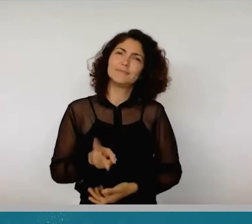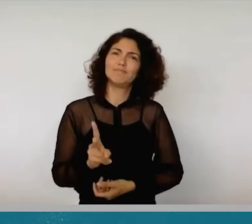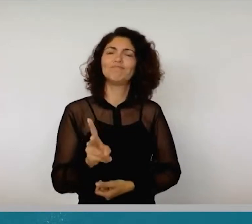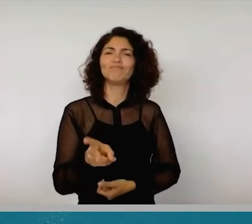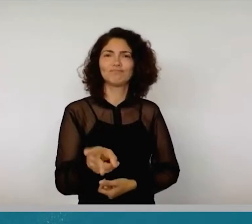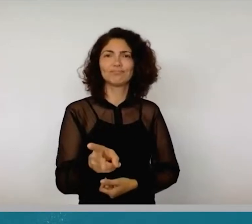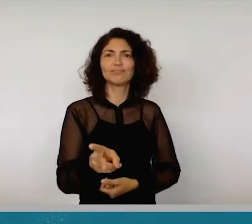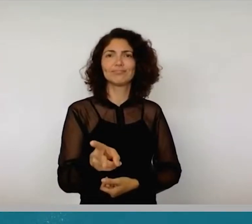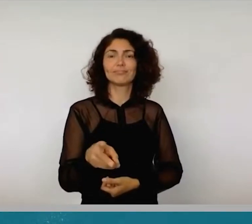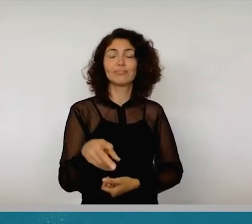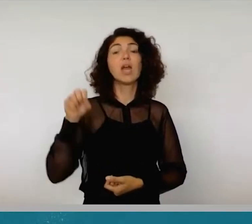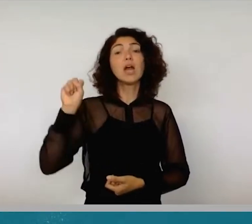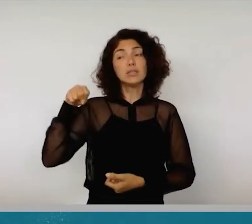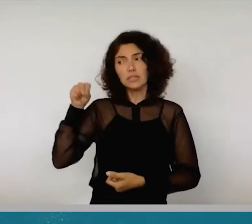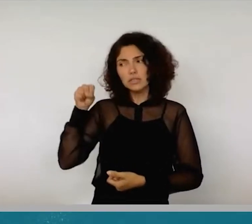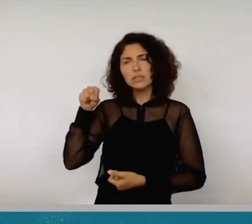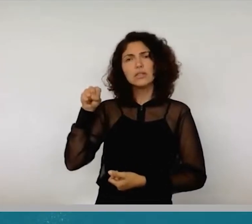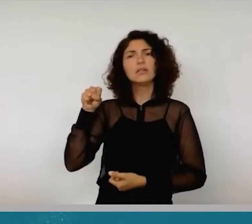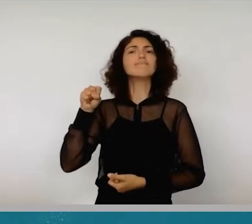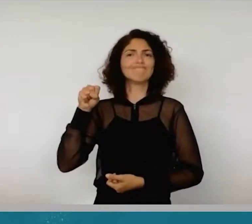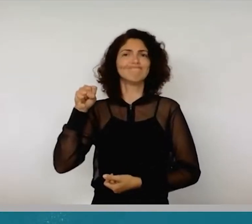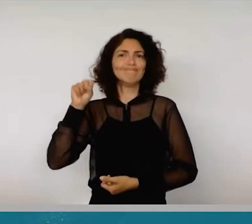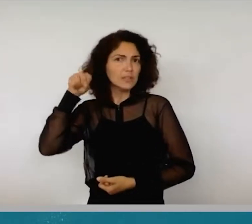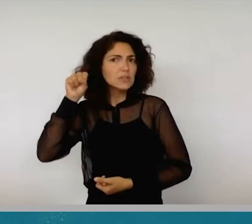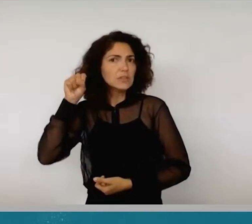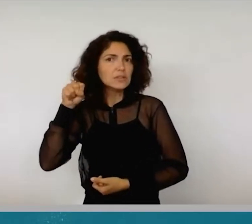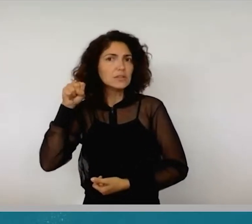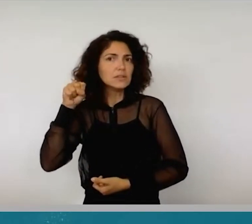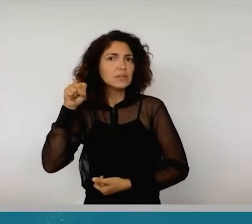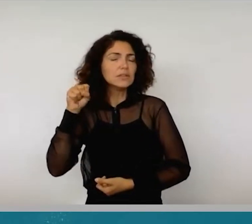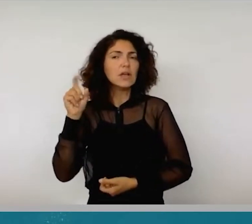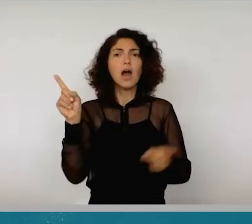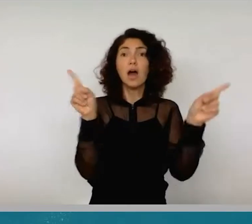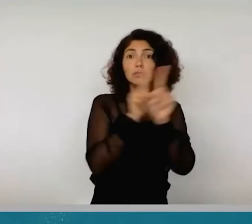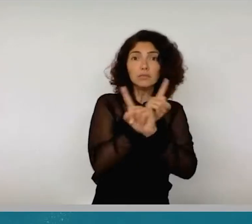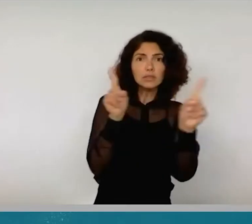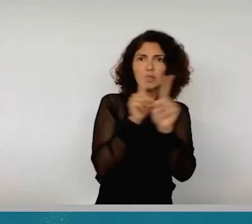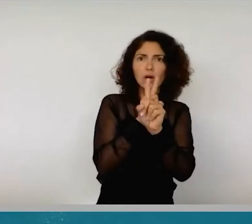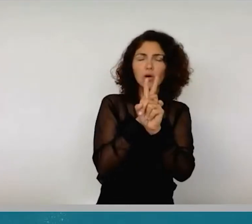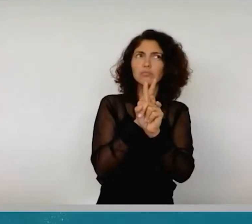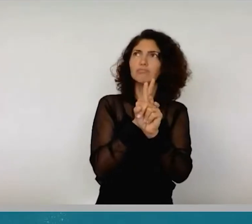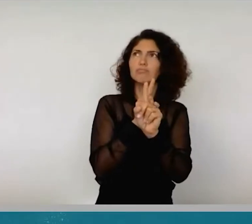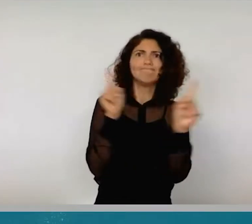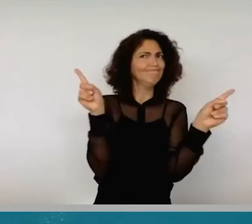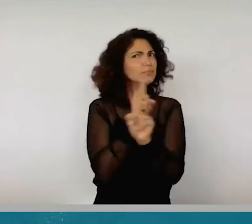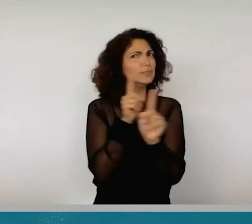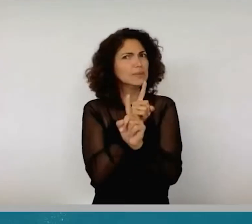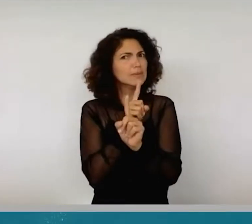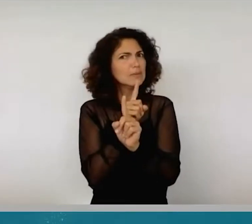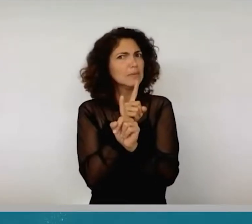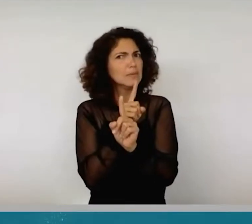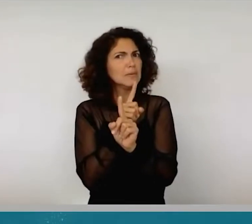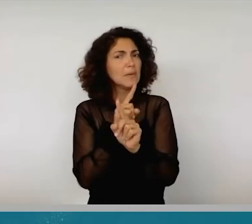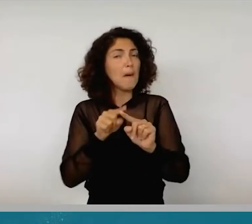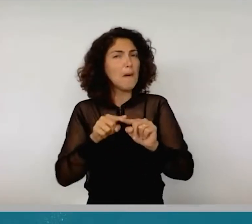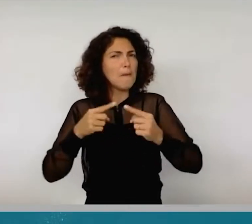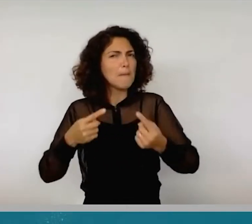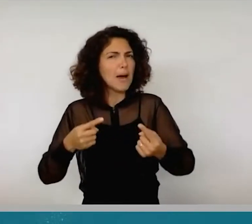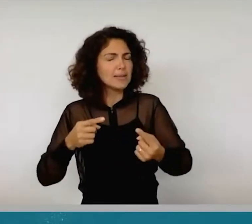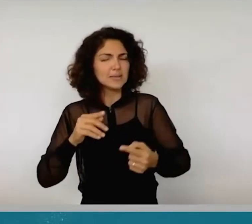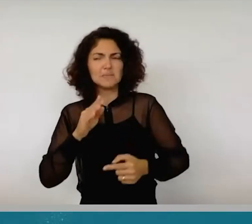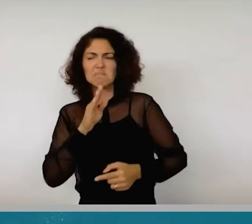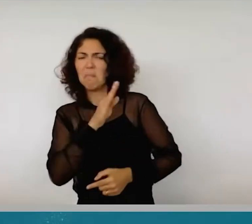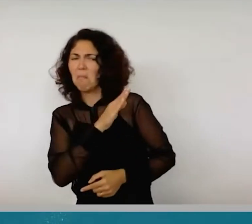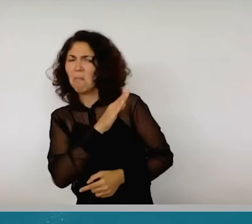sim, não é não. Não leve os outros a entender uma